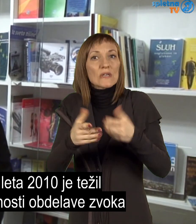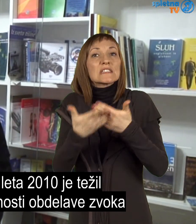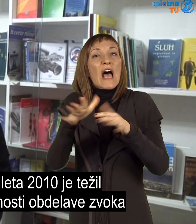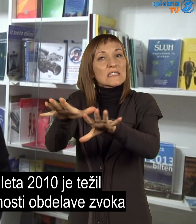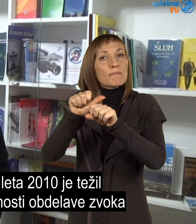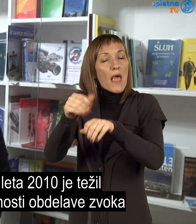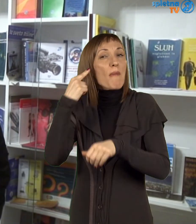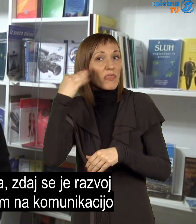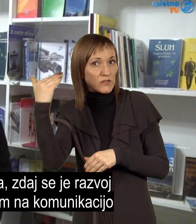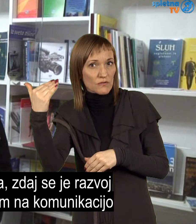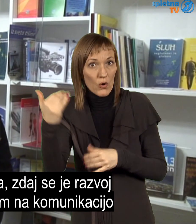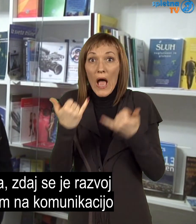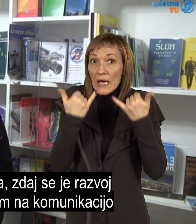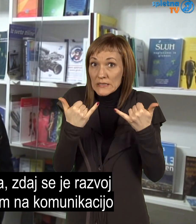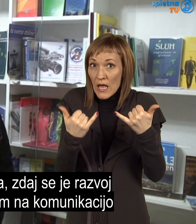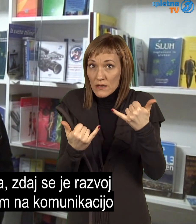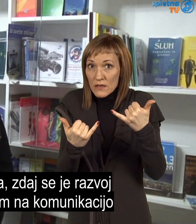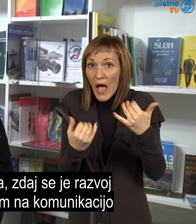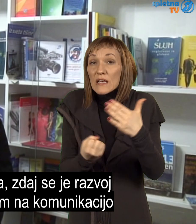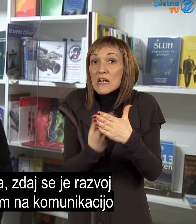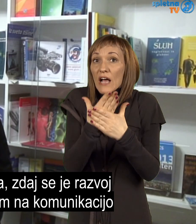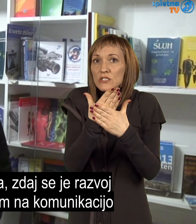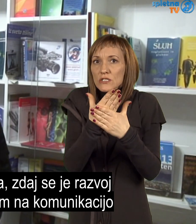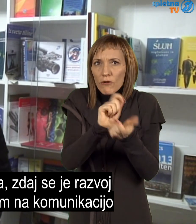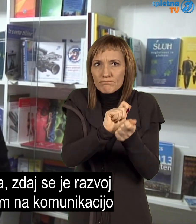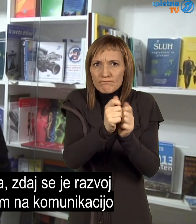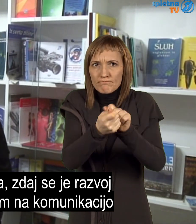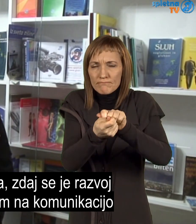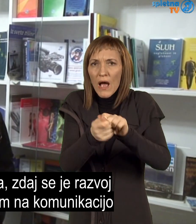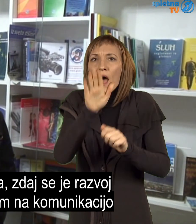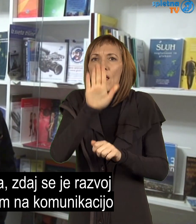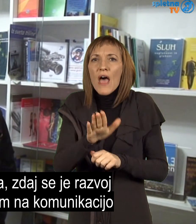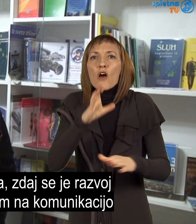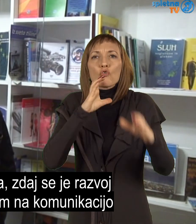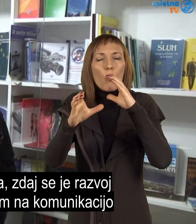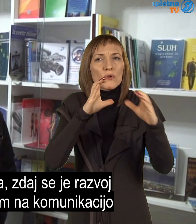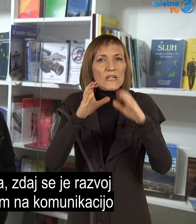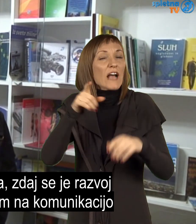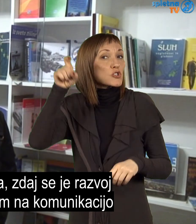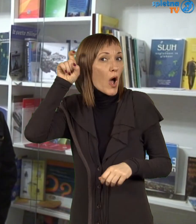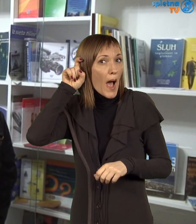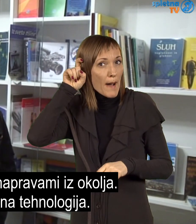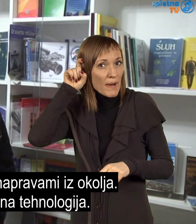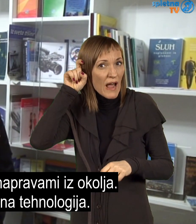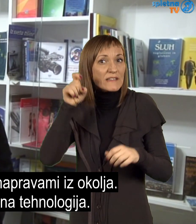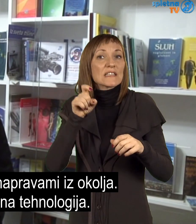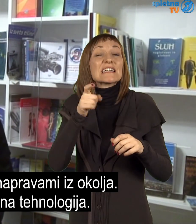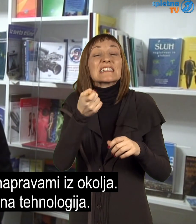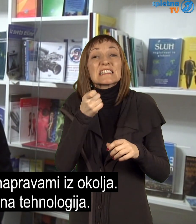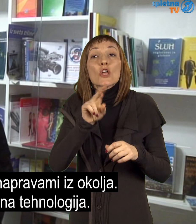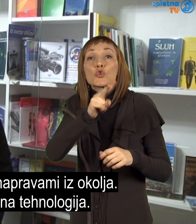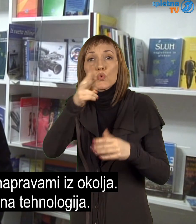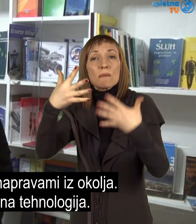nivoju procesorja. Zdaj se je razvoj nekje osredotočil predvsem na komunikacijo slušnega aparata z napravami